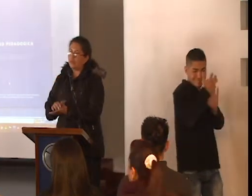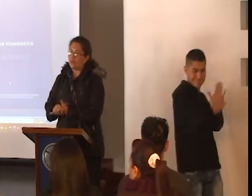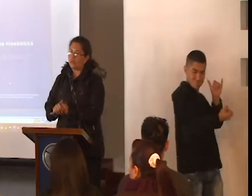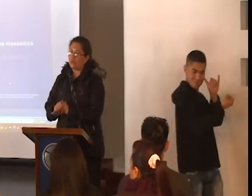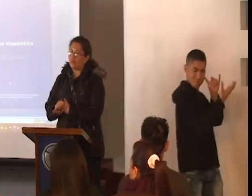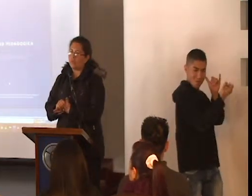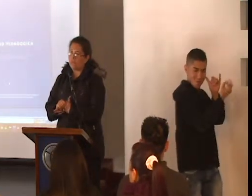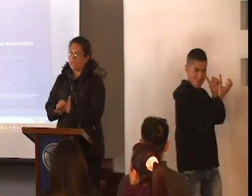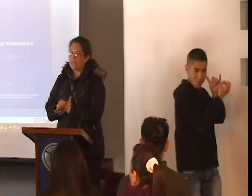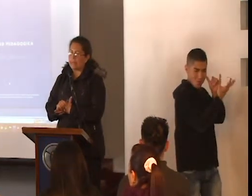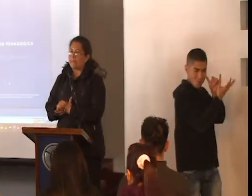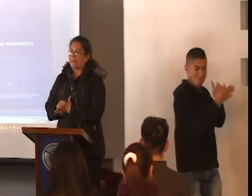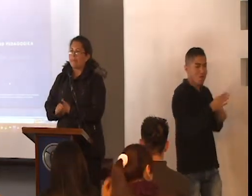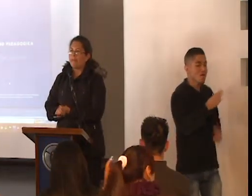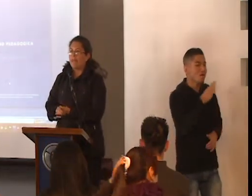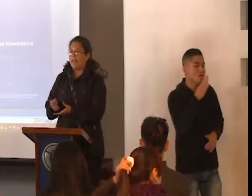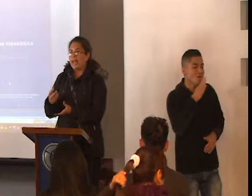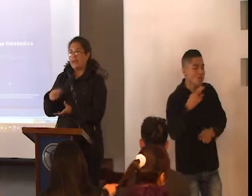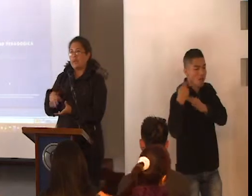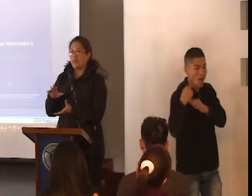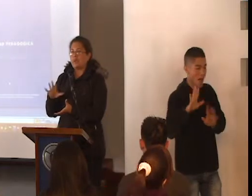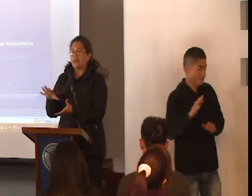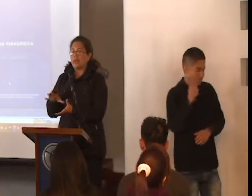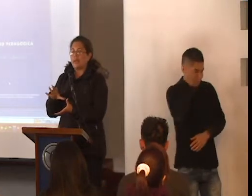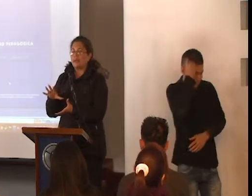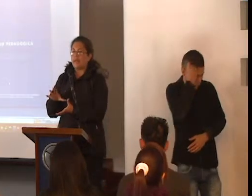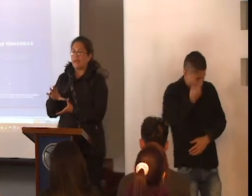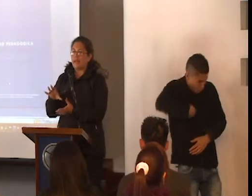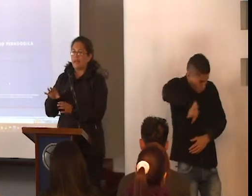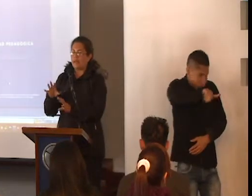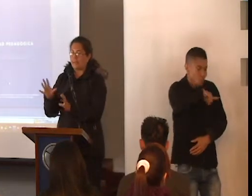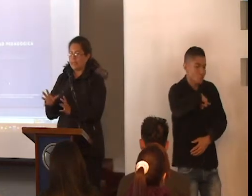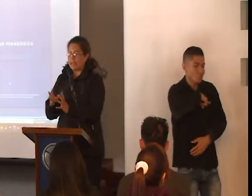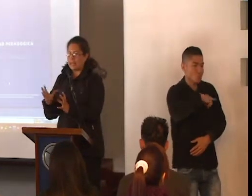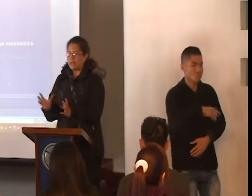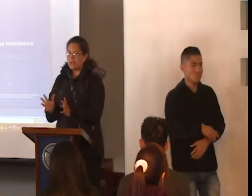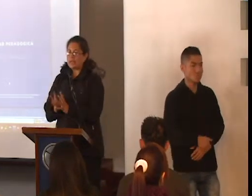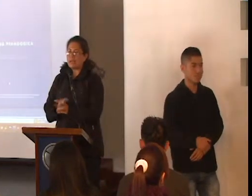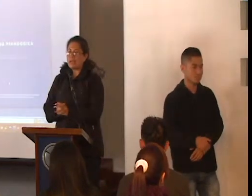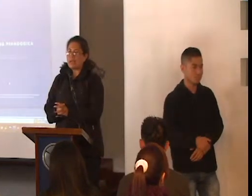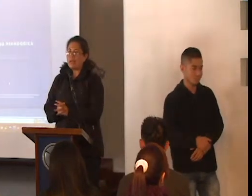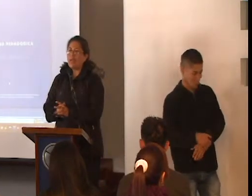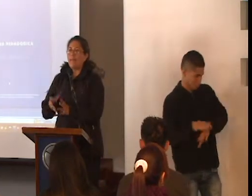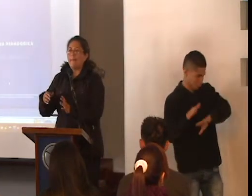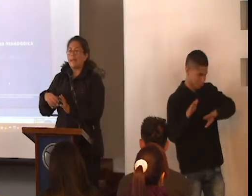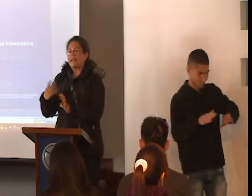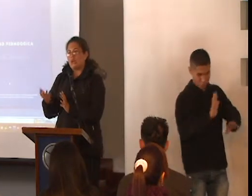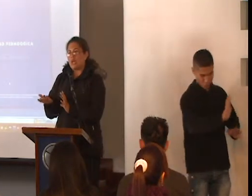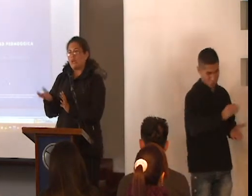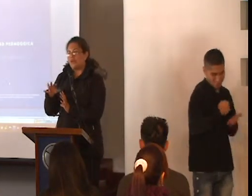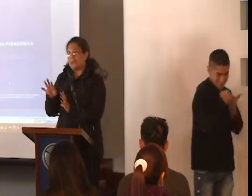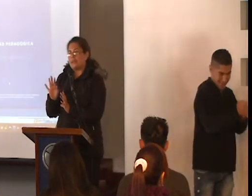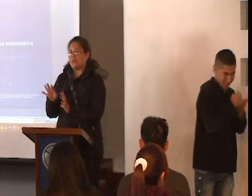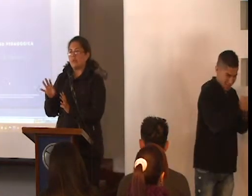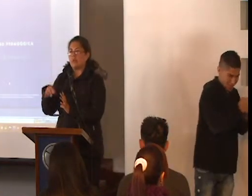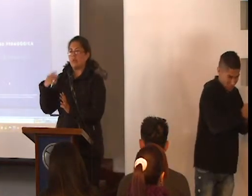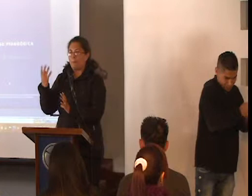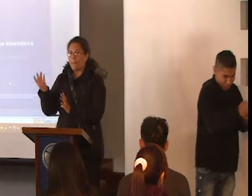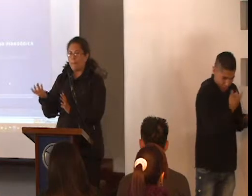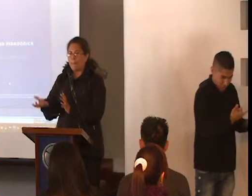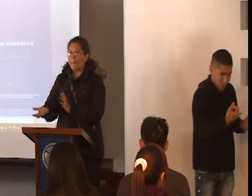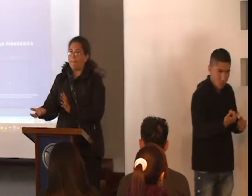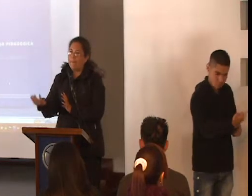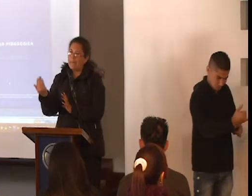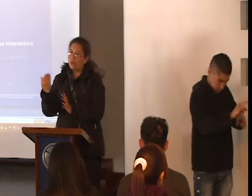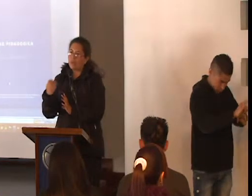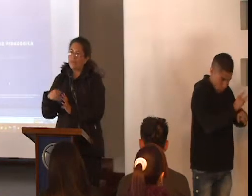que partir de nosotros mismos como docentes. Eso en cuanto a la parte de las ayudas que se usaron o que se están